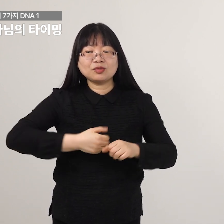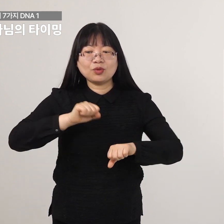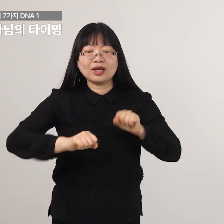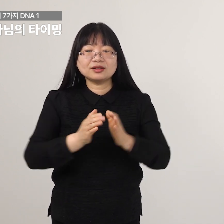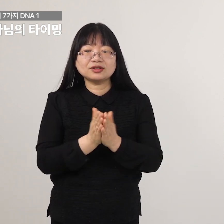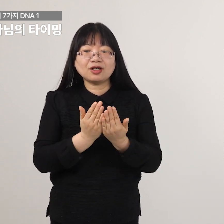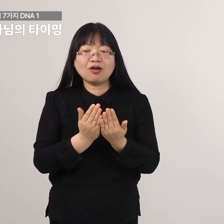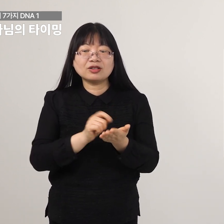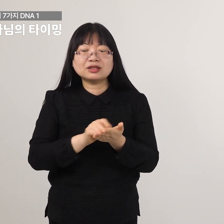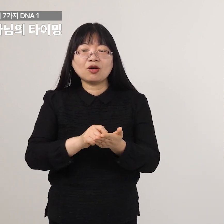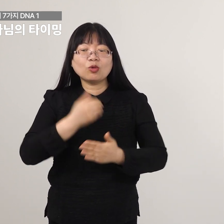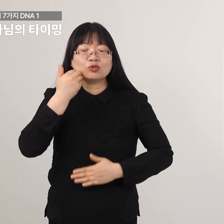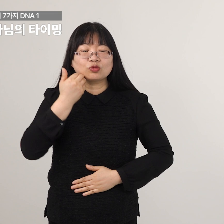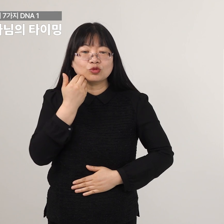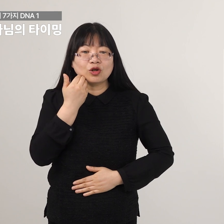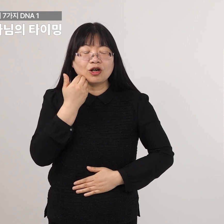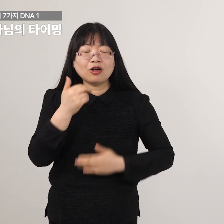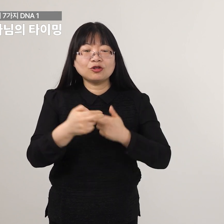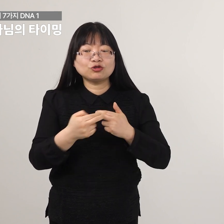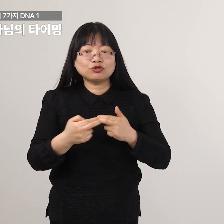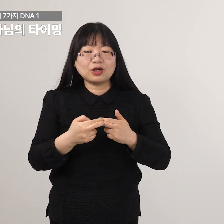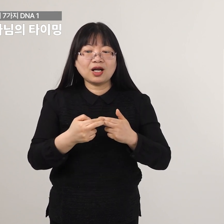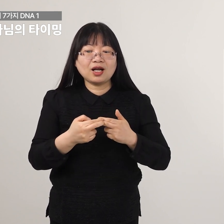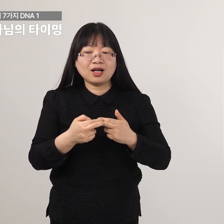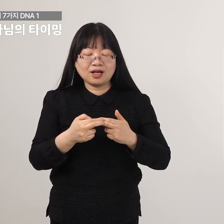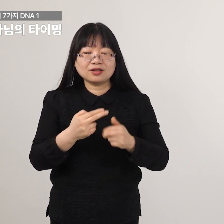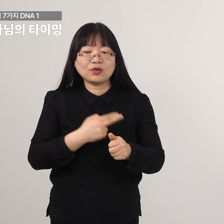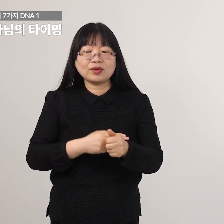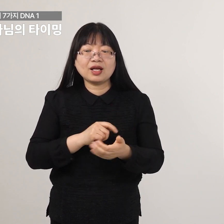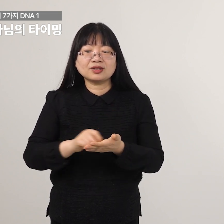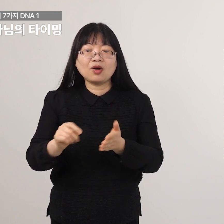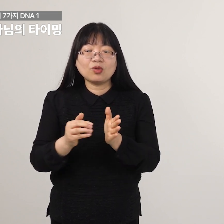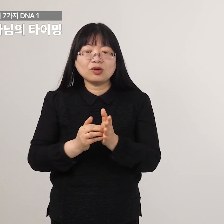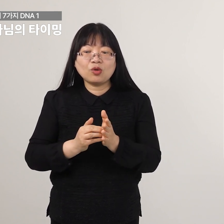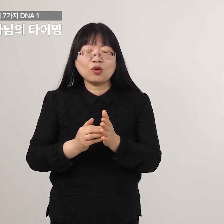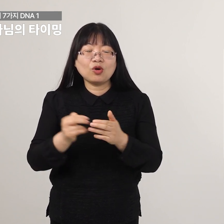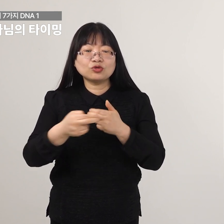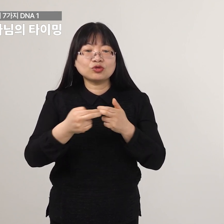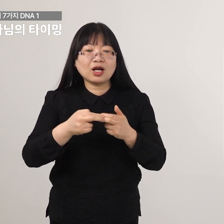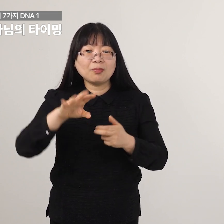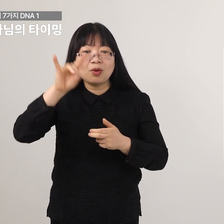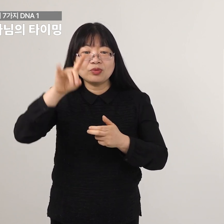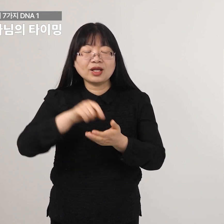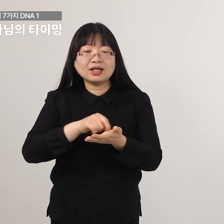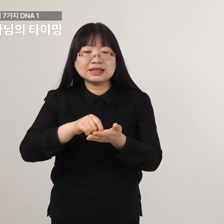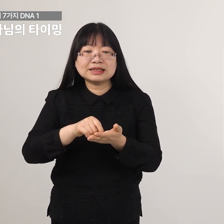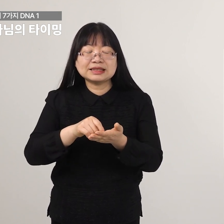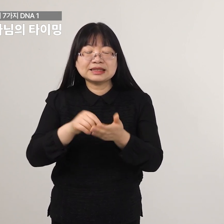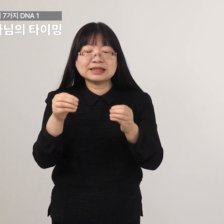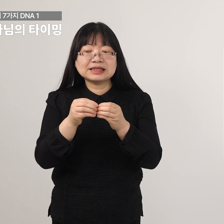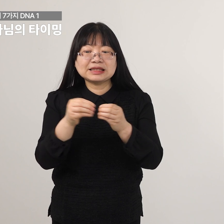누가 썼습니까? 예, 누가가 썼죠. 그럼 누가가 먼저 쓴 글이 있겠죠.